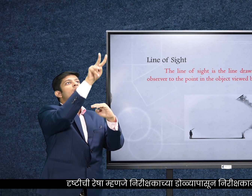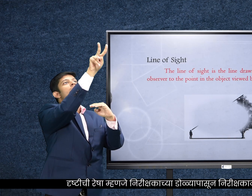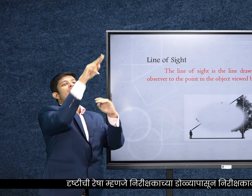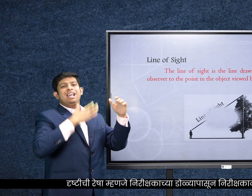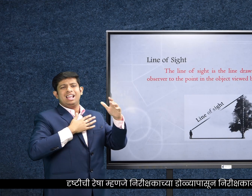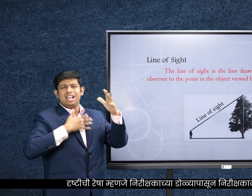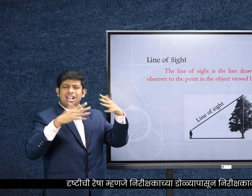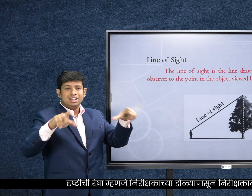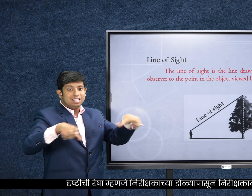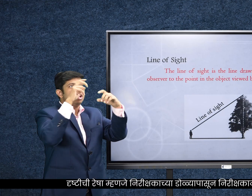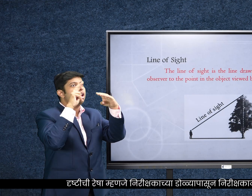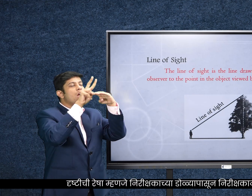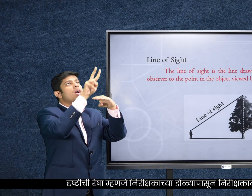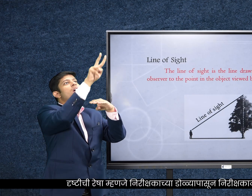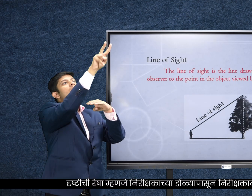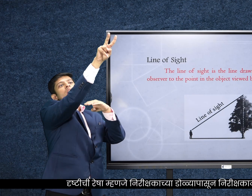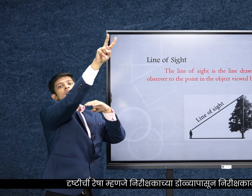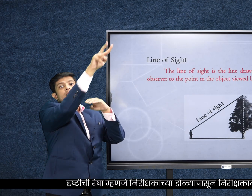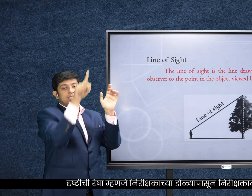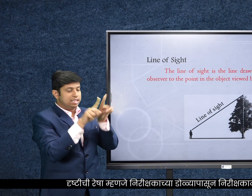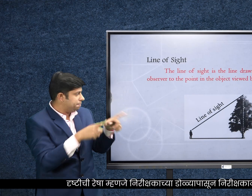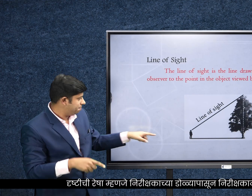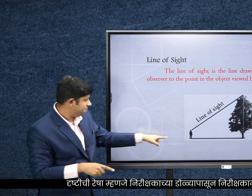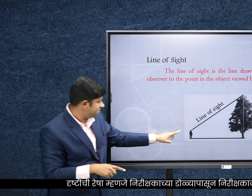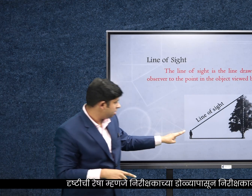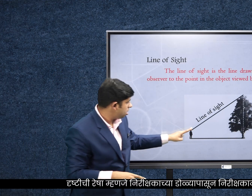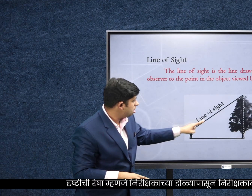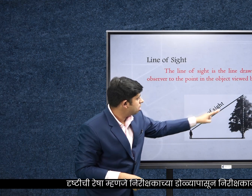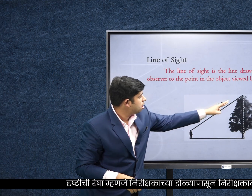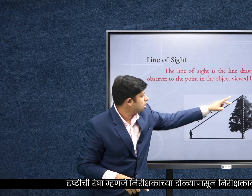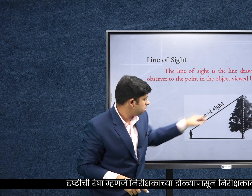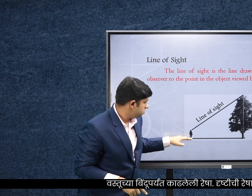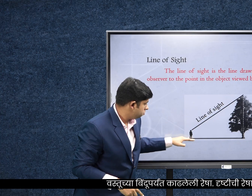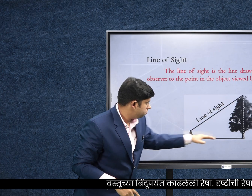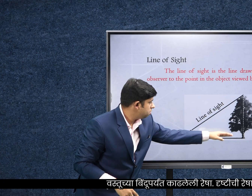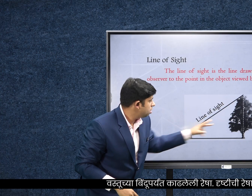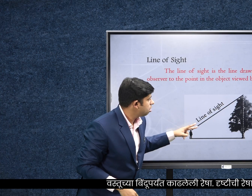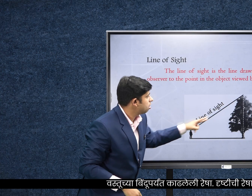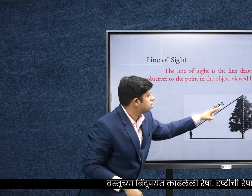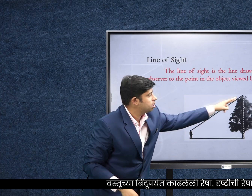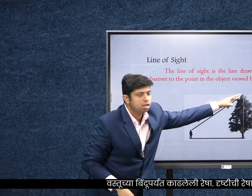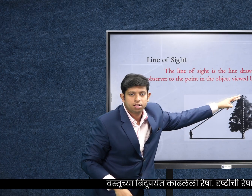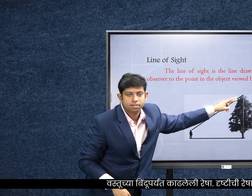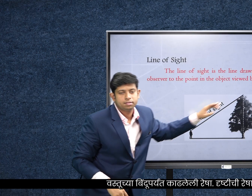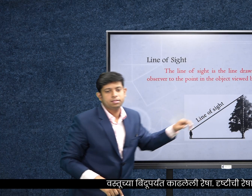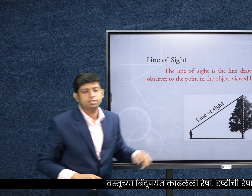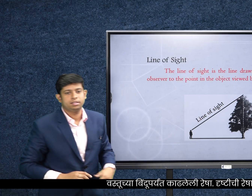दृष्टीची रेषा म्हणजे निरीक्षकाच्या डोळ्यापासून निरीक्षकाने पाहिलेल्या वस्तूच्या बिंदूपर्यंत काढलेली रेषा.